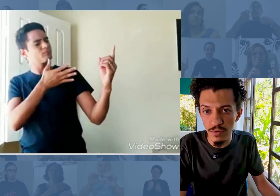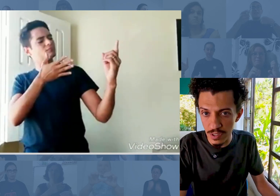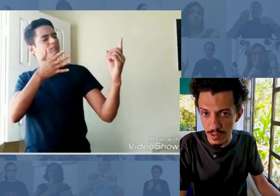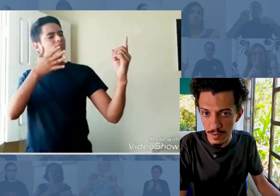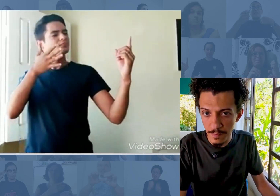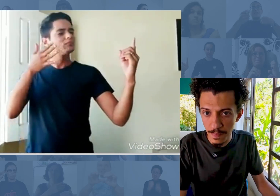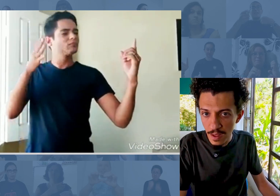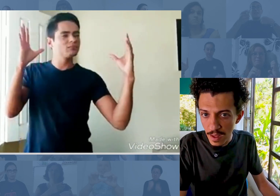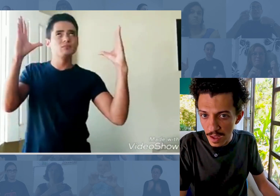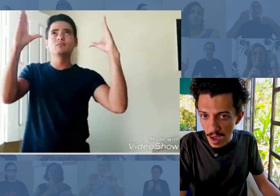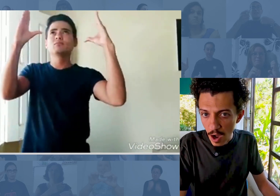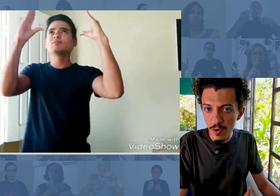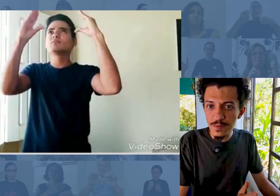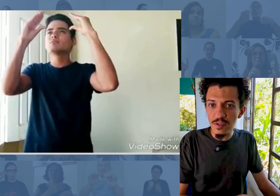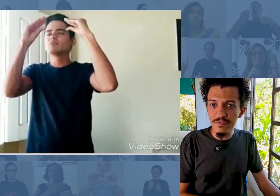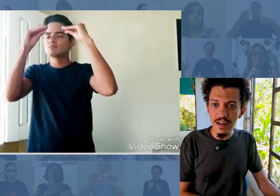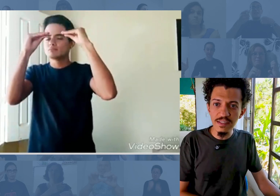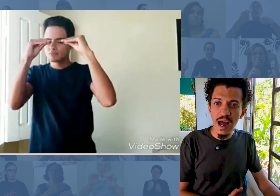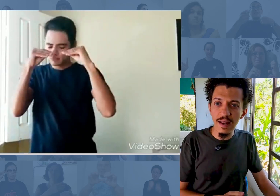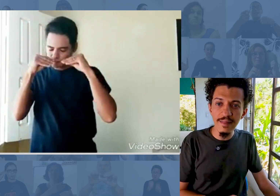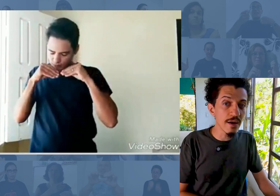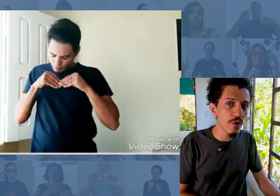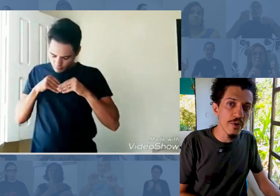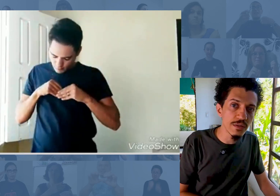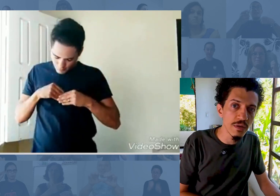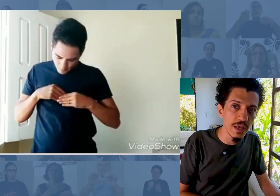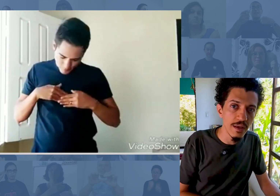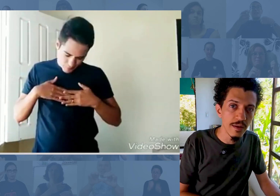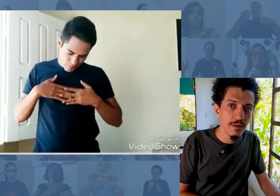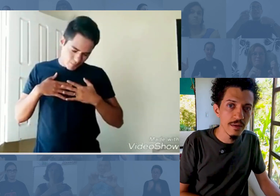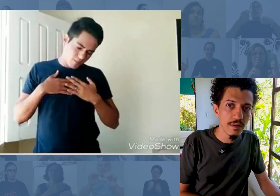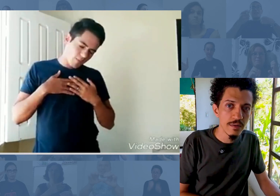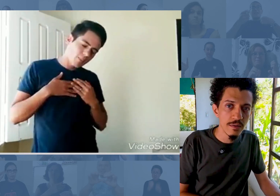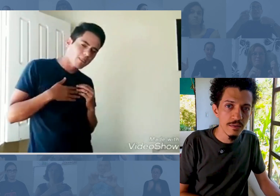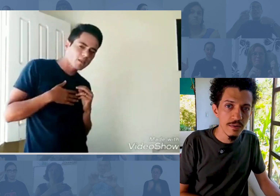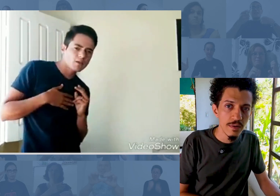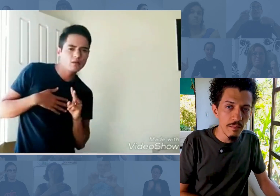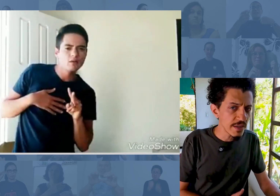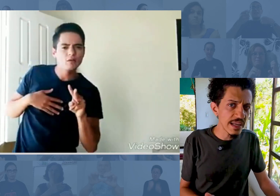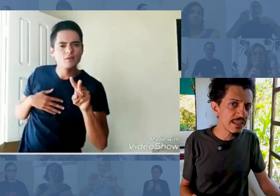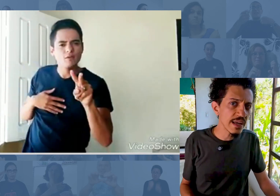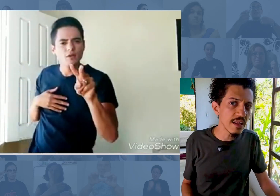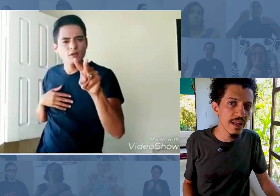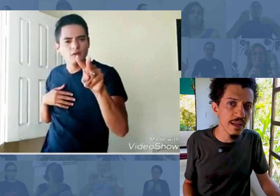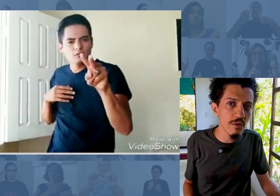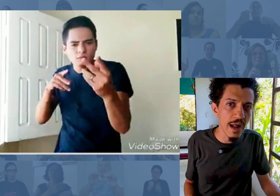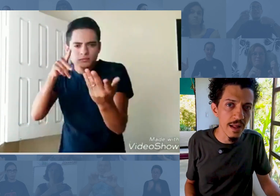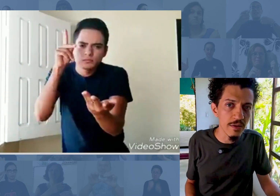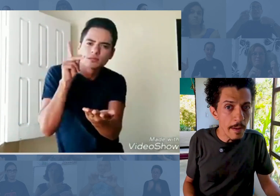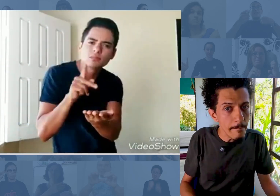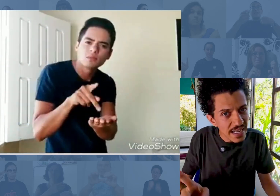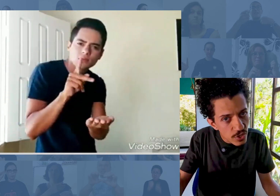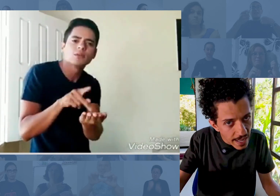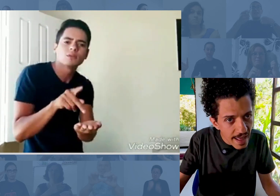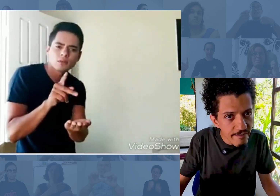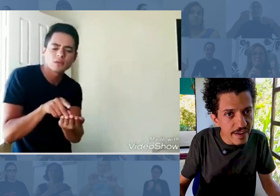surda. Algumas pessoas falam assim, ele decorou isso aí. Pode até ser que ele tenha decorado, mas olha a leveza com que